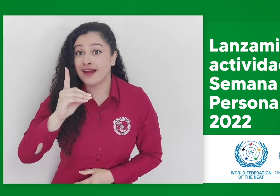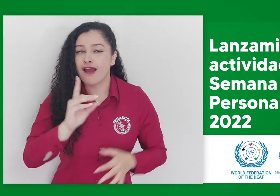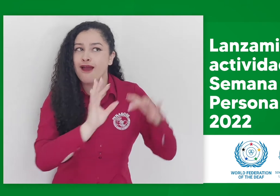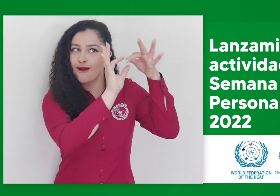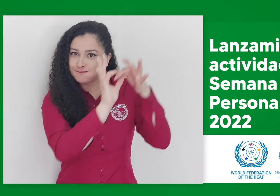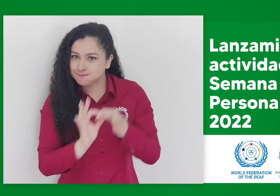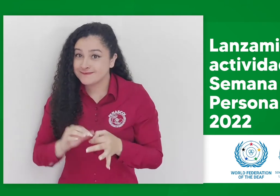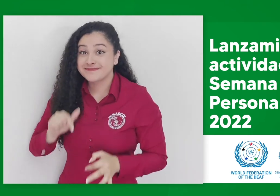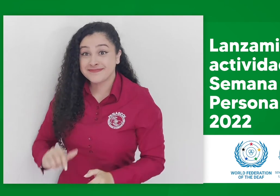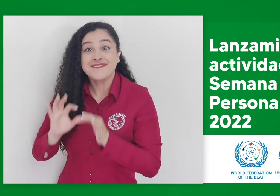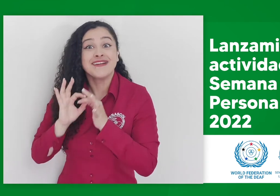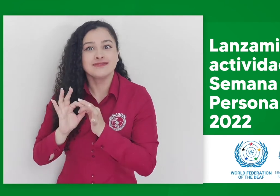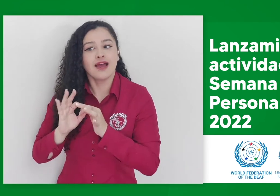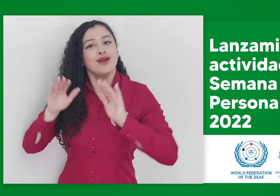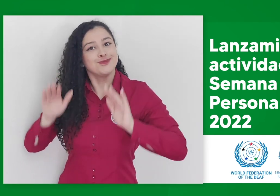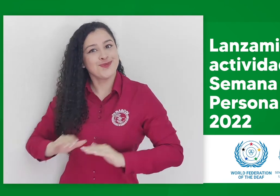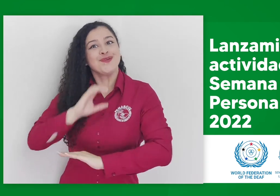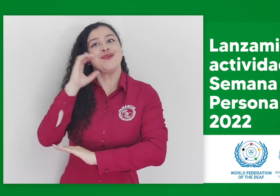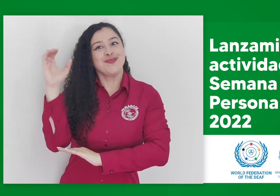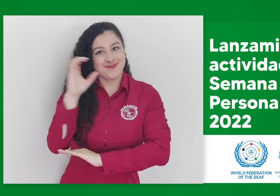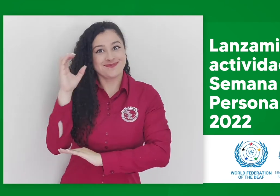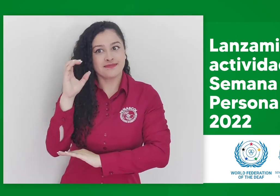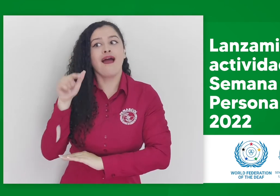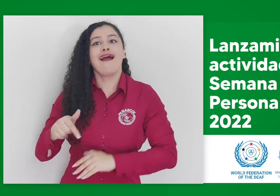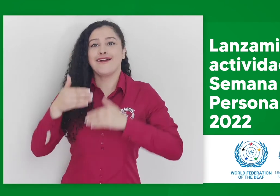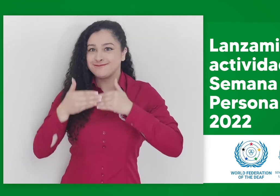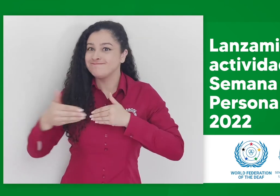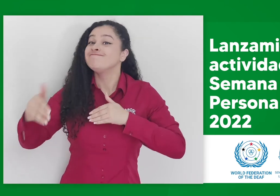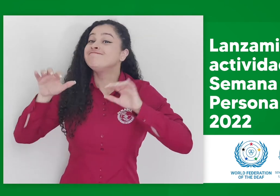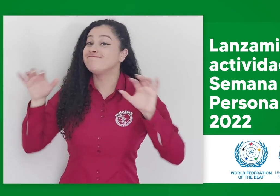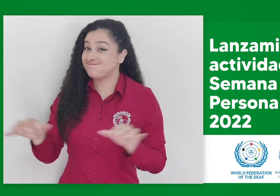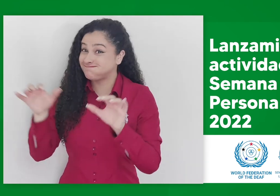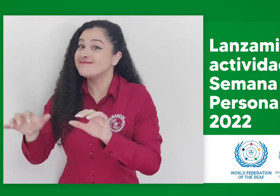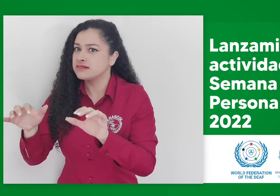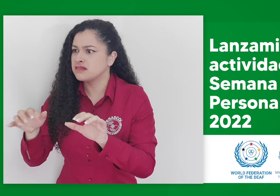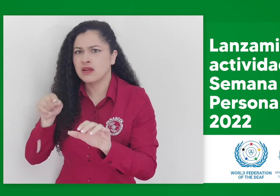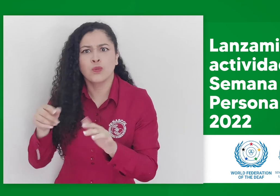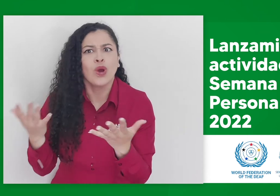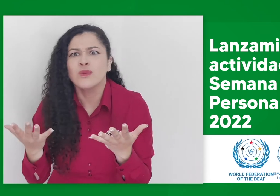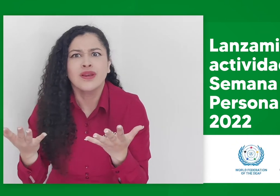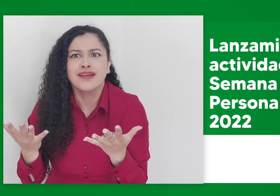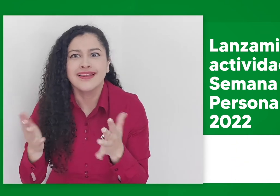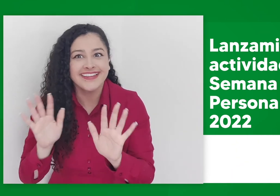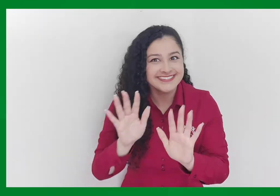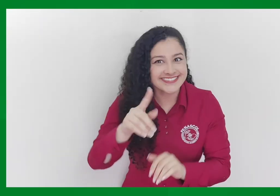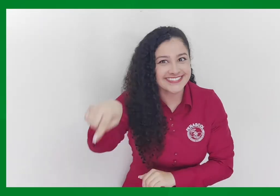para esta celebración quienes saben qué actividades se realizarán en colombia